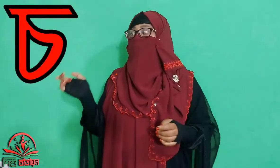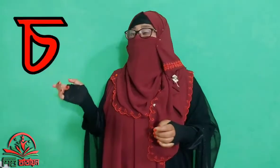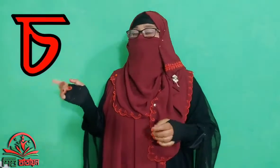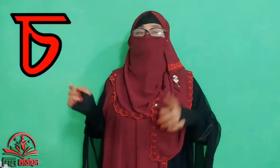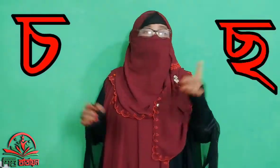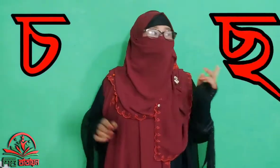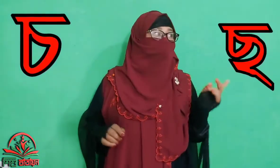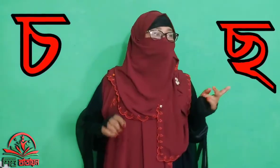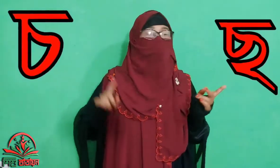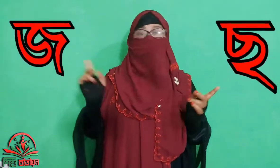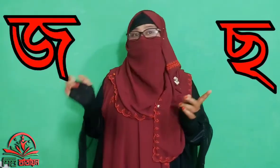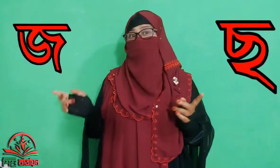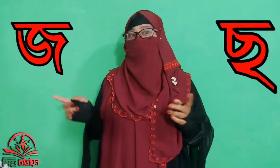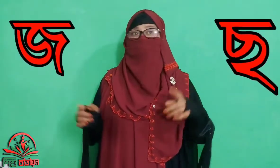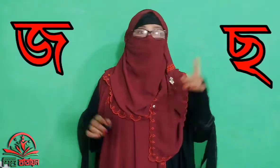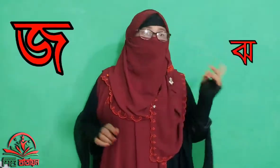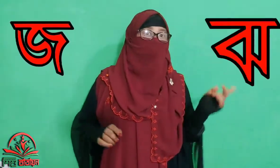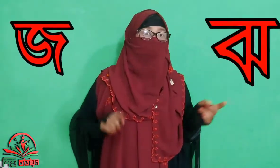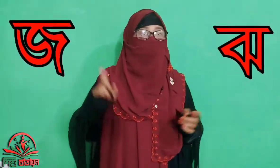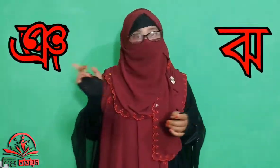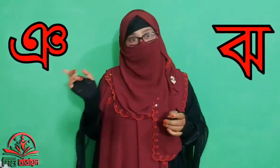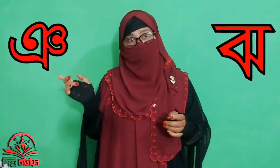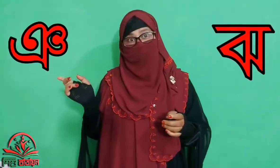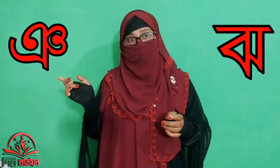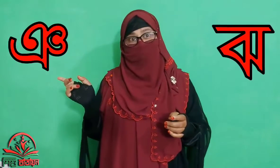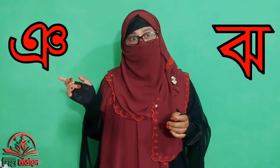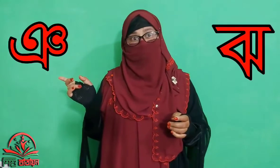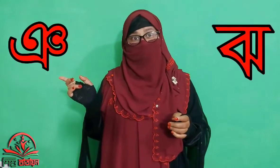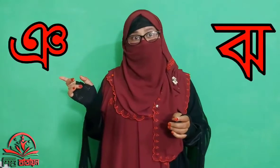চ ছ জ ঝ ঞ